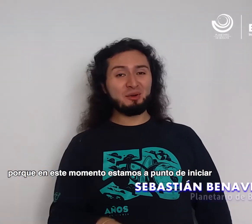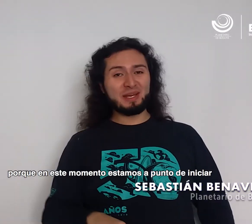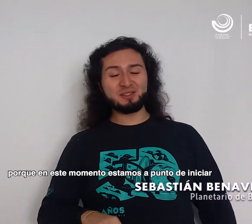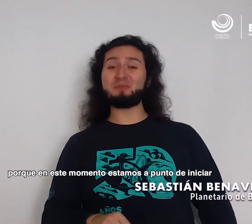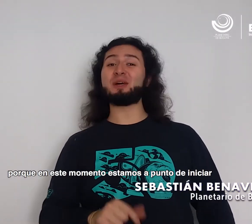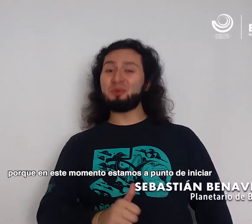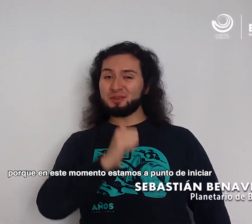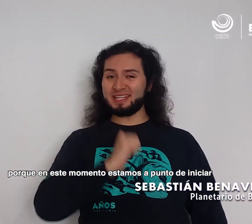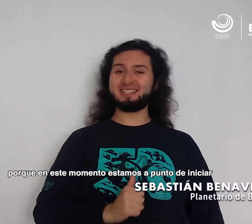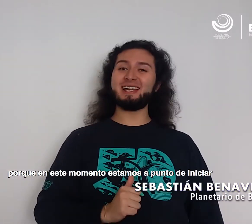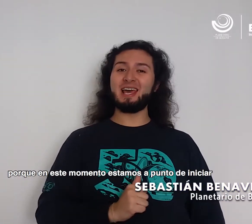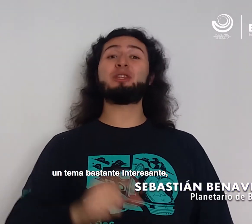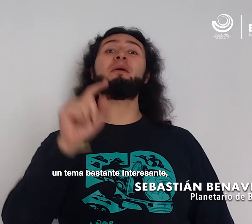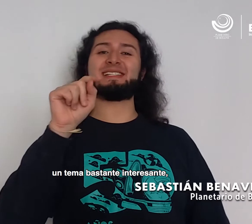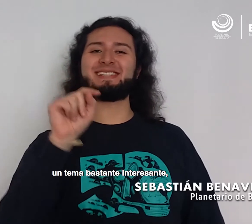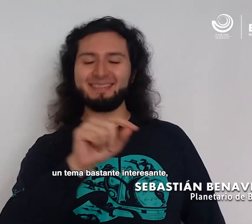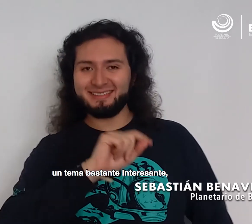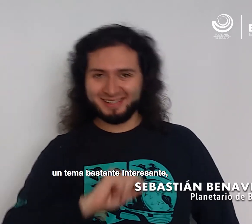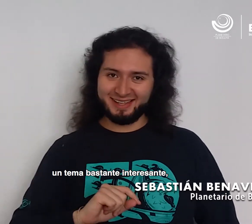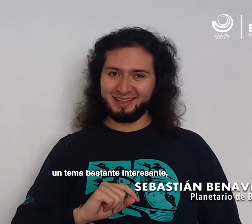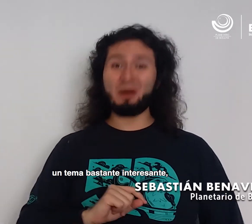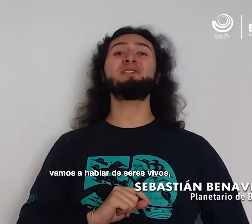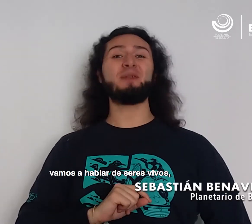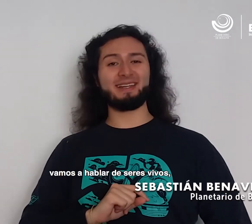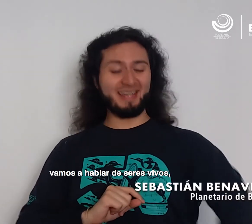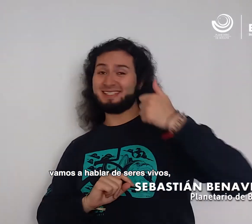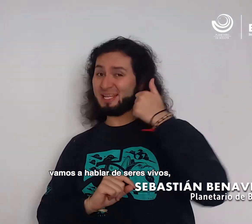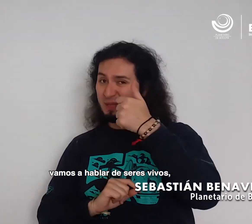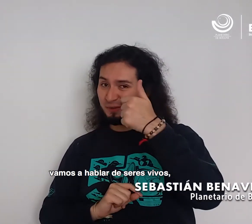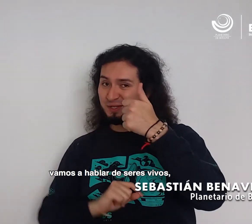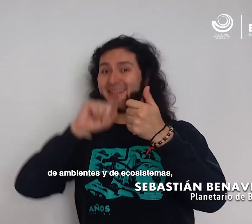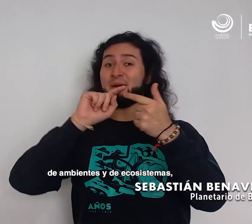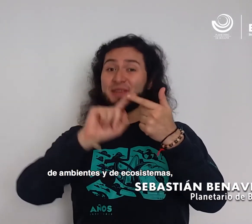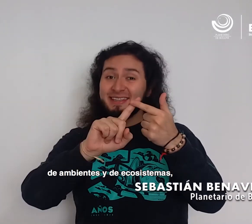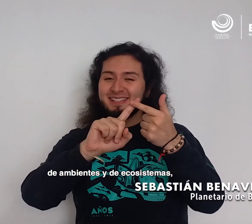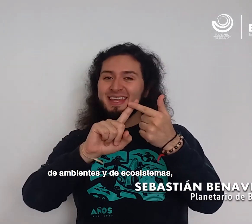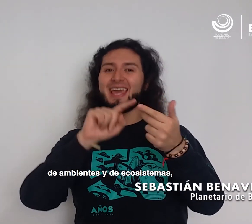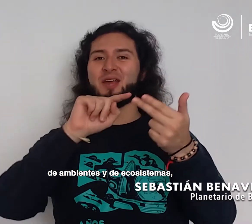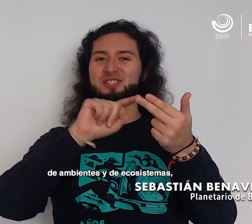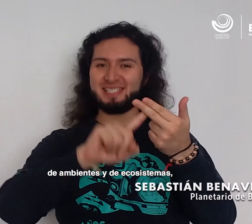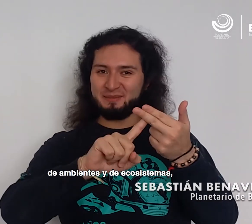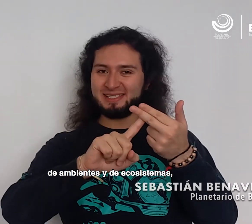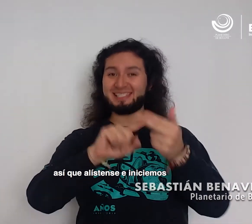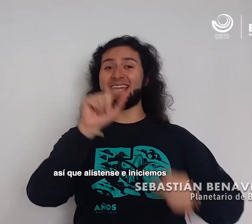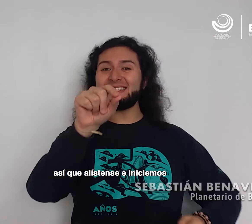momento estamos a punto de iniciar un tema bastante interesante. Vamos a hablar de seres vivos, de ambientes y de ecosistemas. Así que alístense